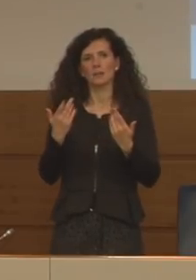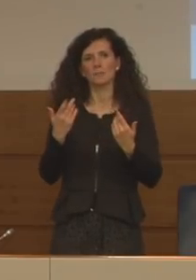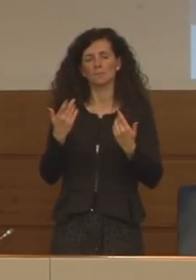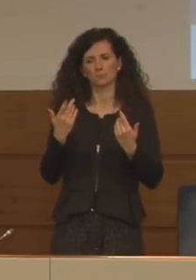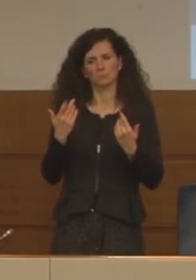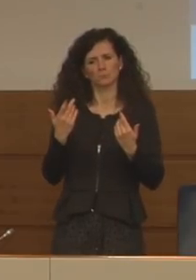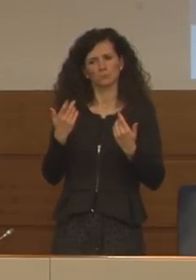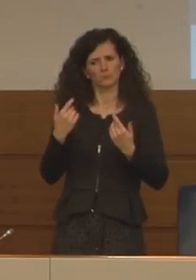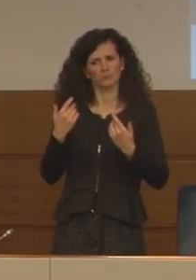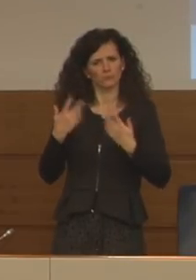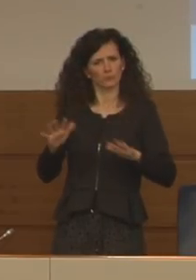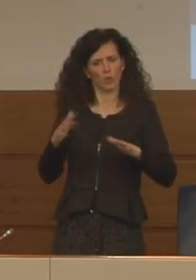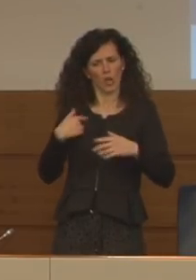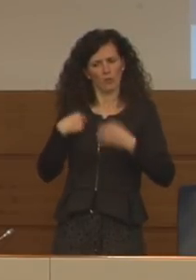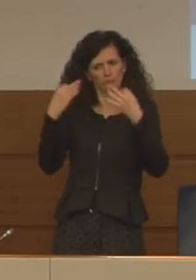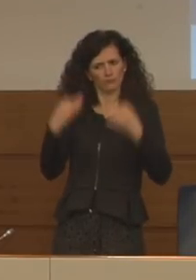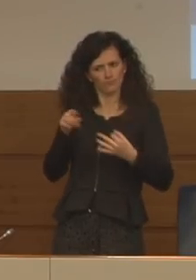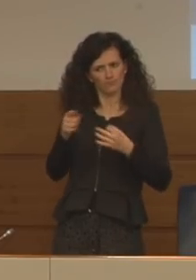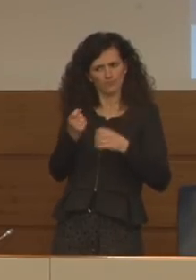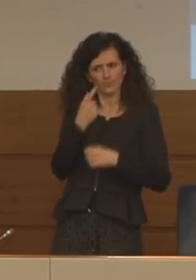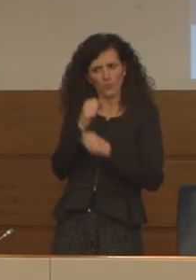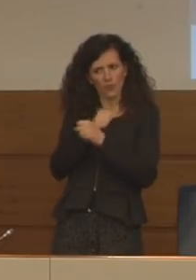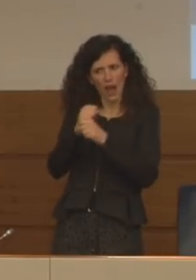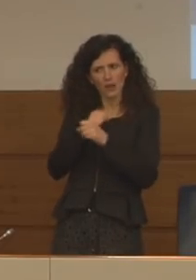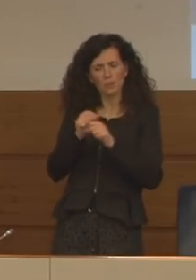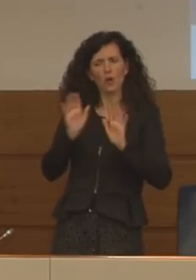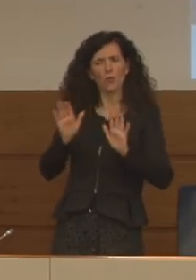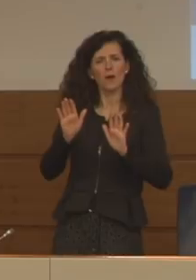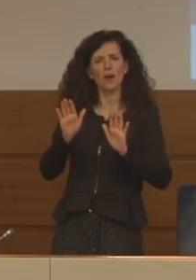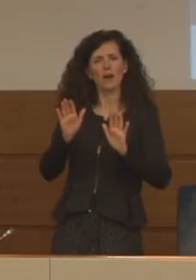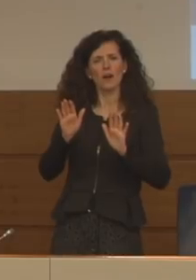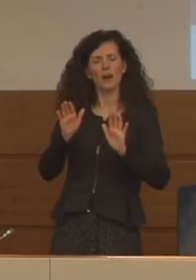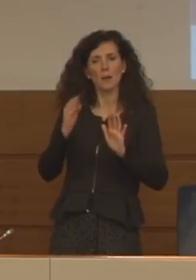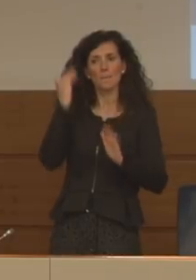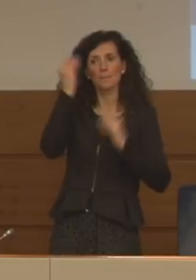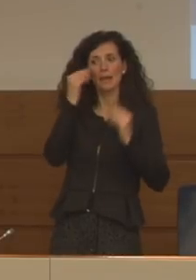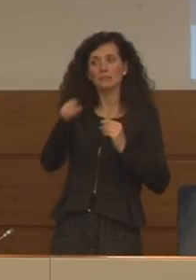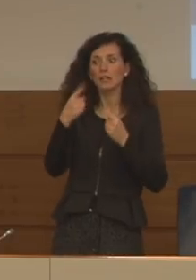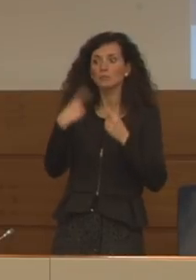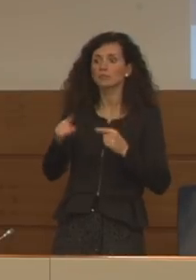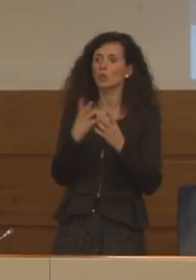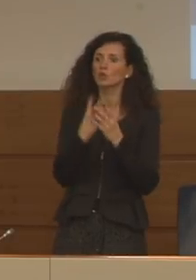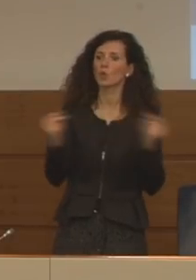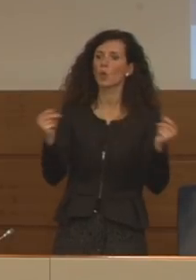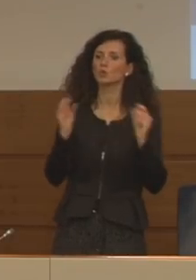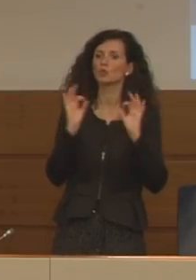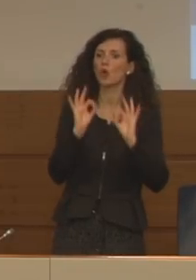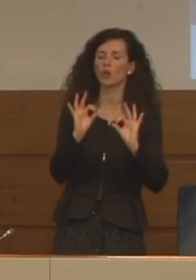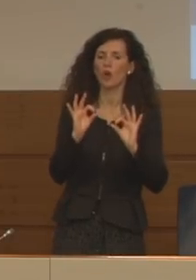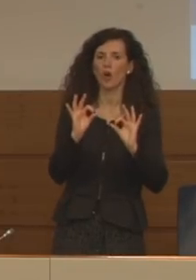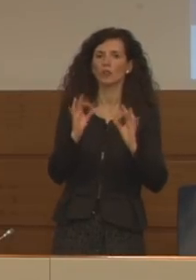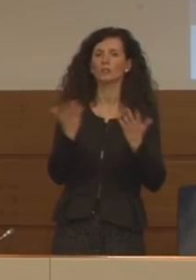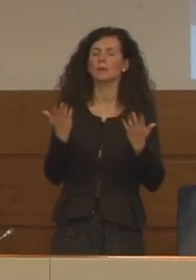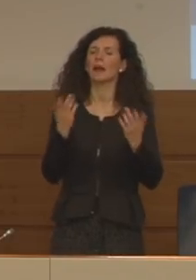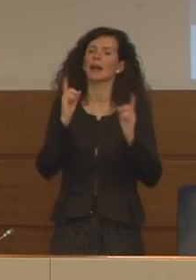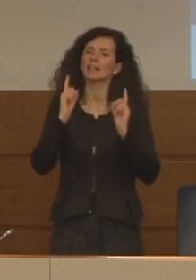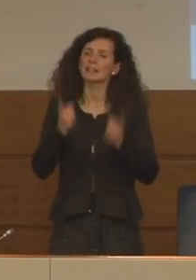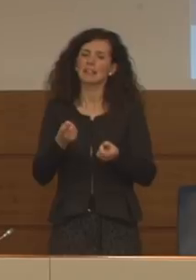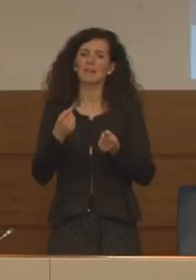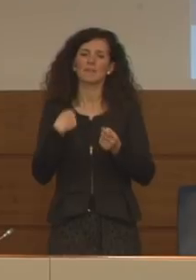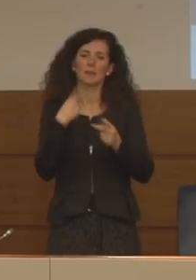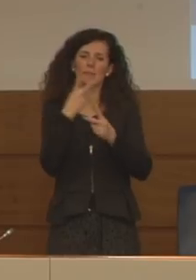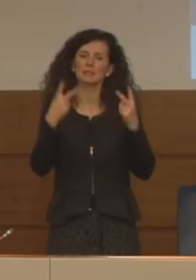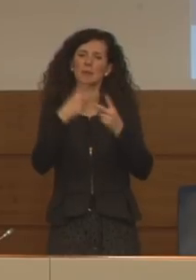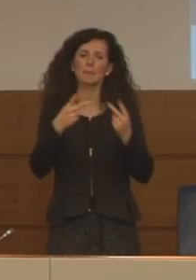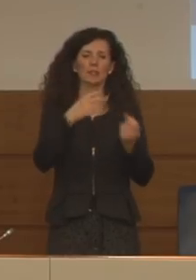non è stato possibile pensare a quella che forse poteva essere la soluzione ottimale la busta sperimentale cioè di uno studio randomizzato in due gruppi uno